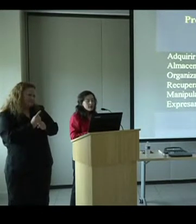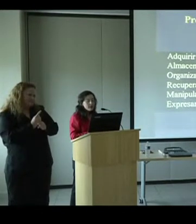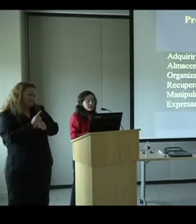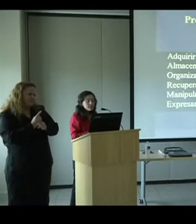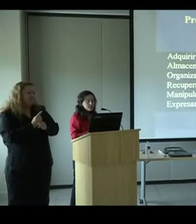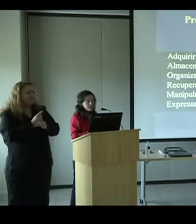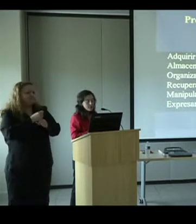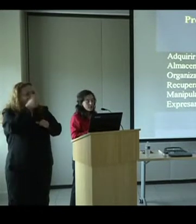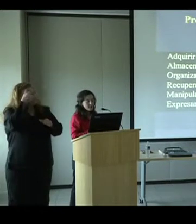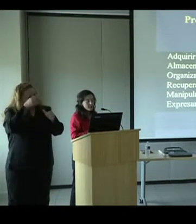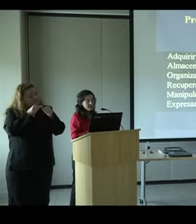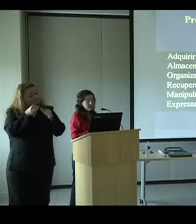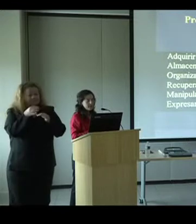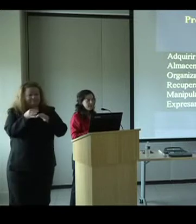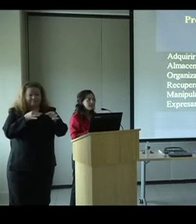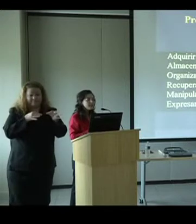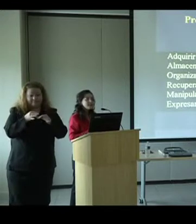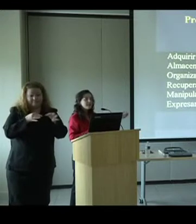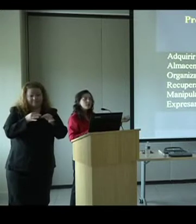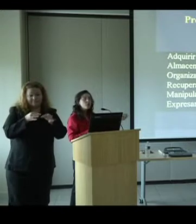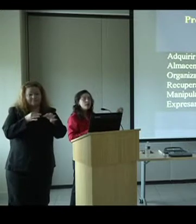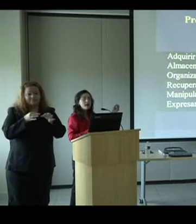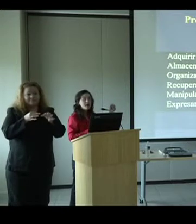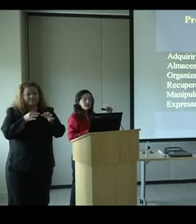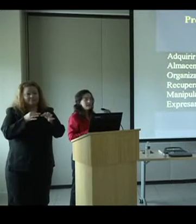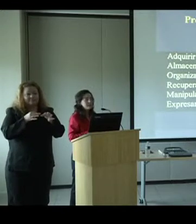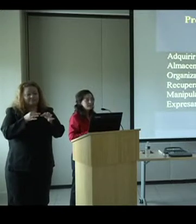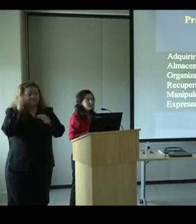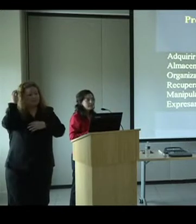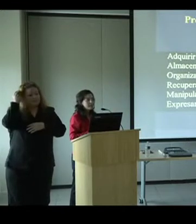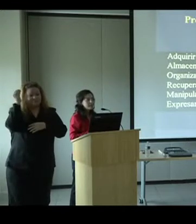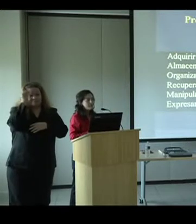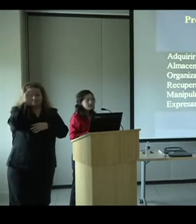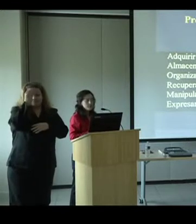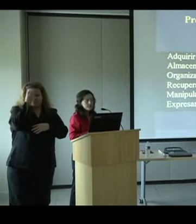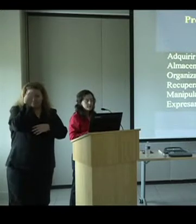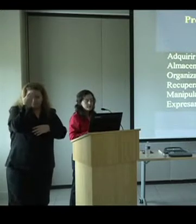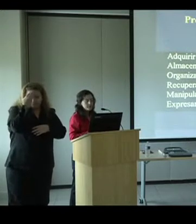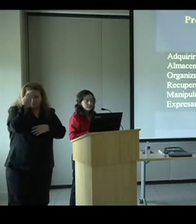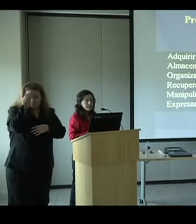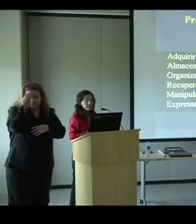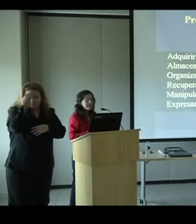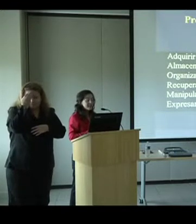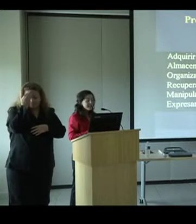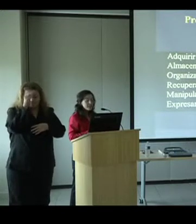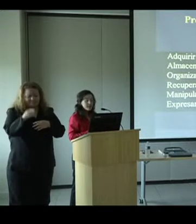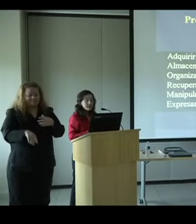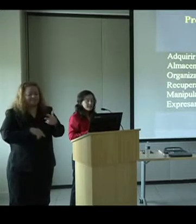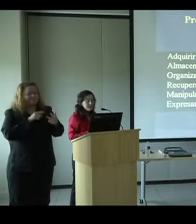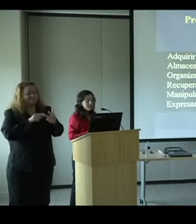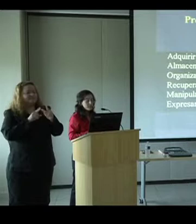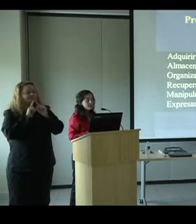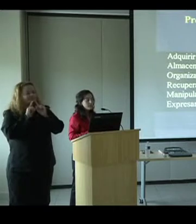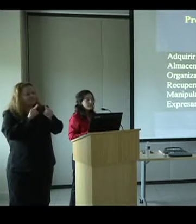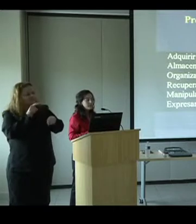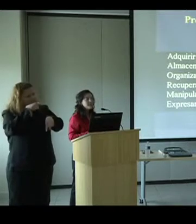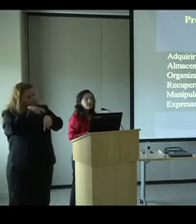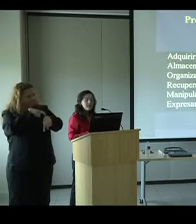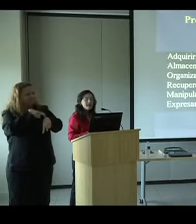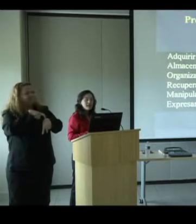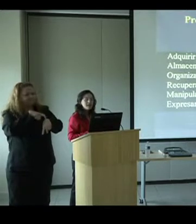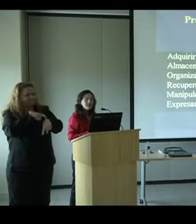recordar instrucciones es recuperar la información responder a tiempo